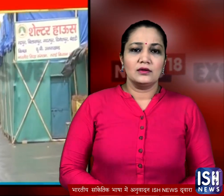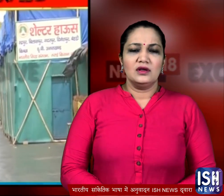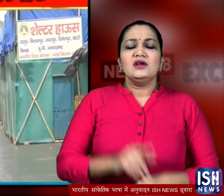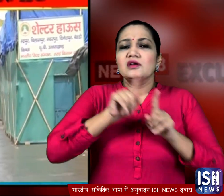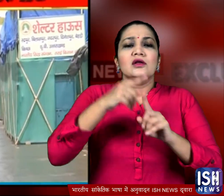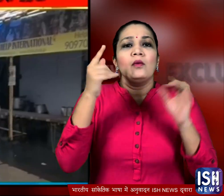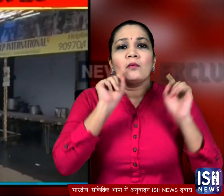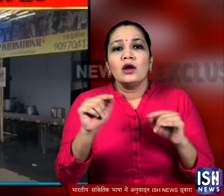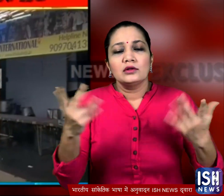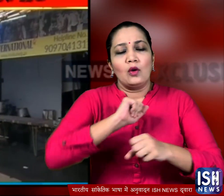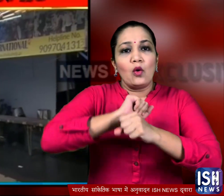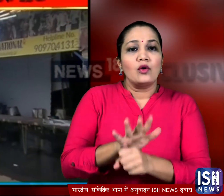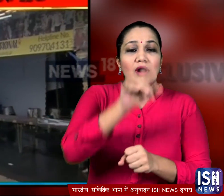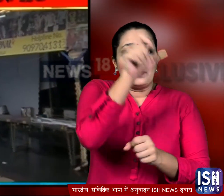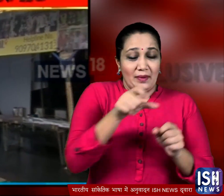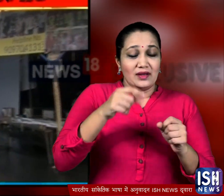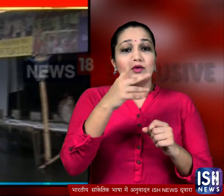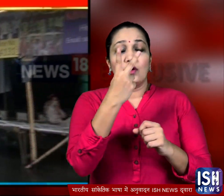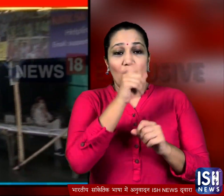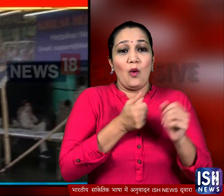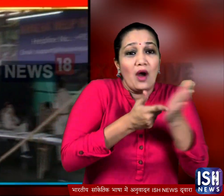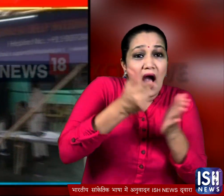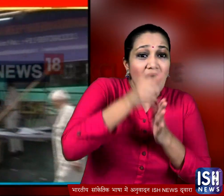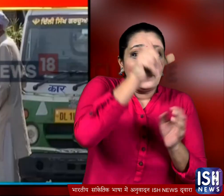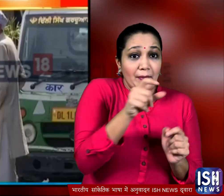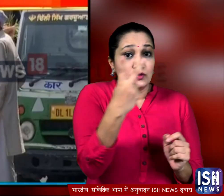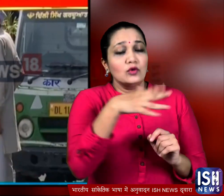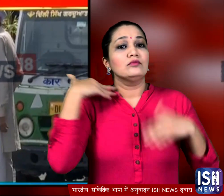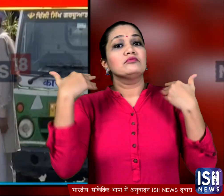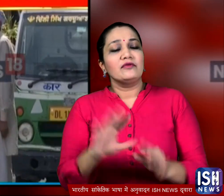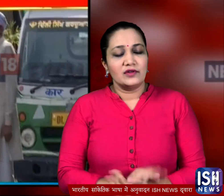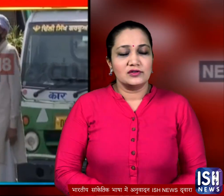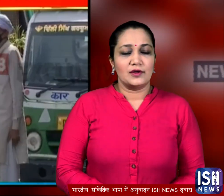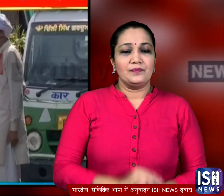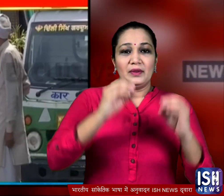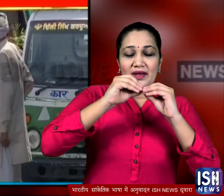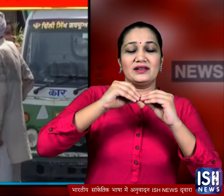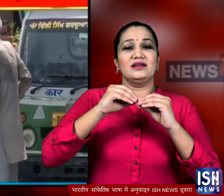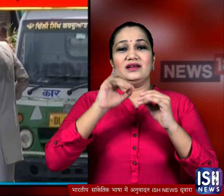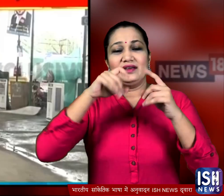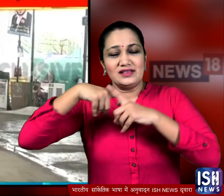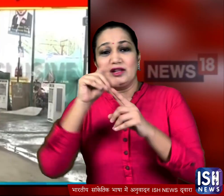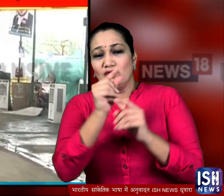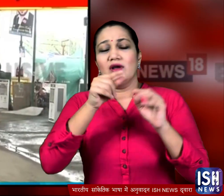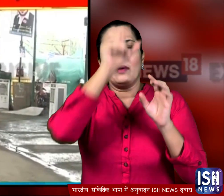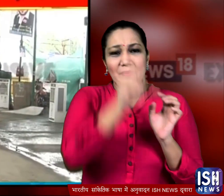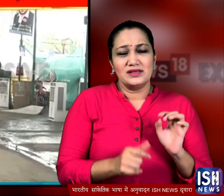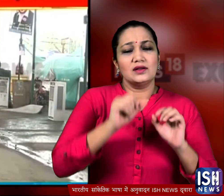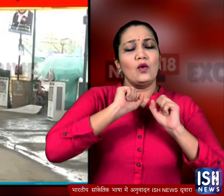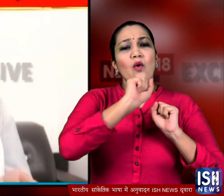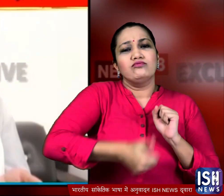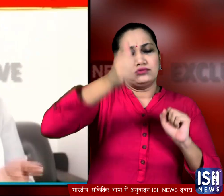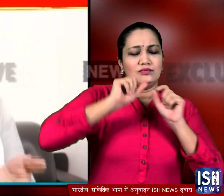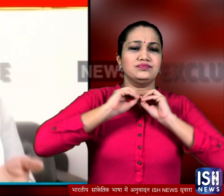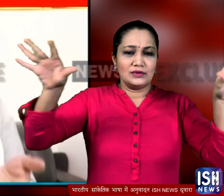उसने कोरोना वायरस से 2 आंदोलनकारी किसानों की मौत को वजह बताया। भारतीय किसान यूनियन किसान सरकार के प्रवक्ता ने एक बयान जारी